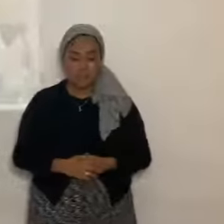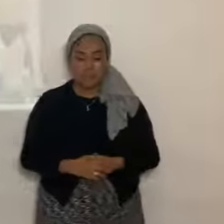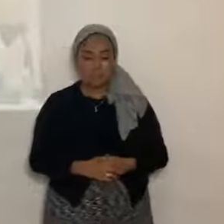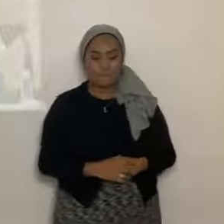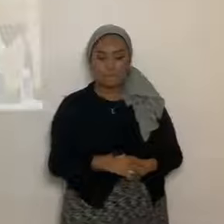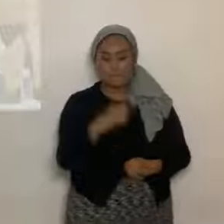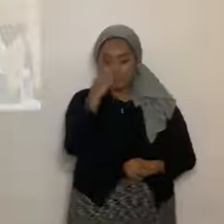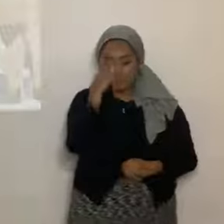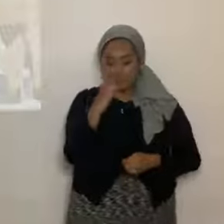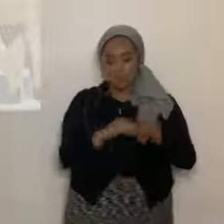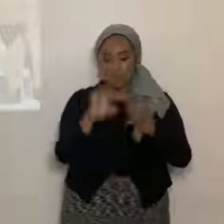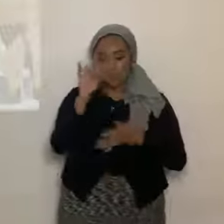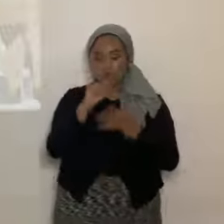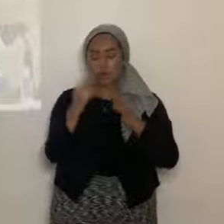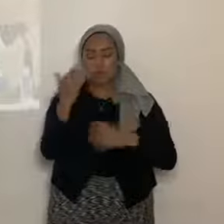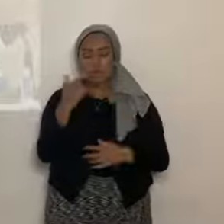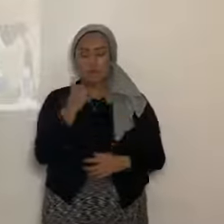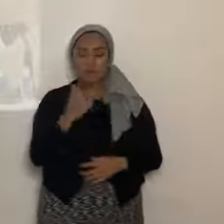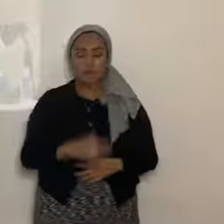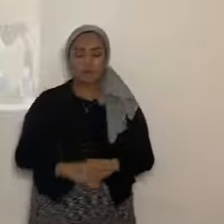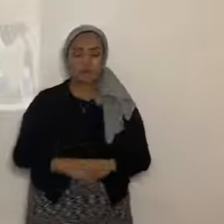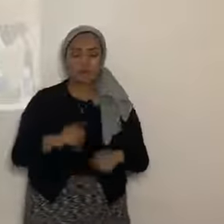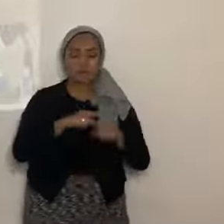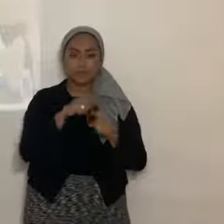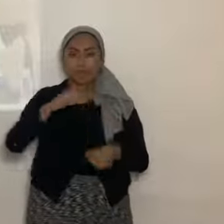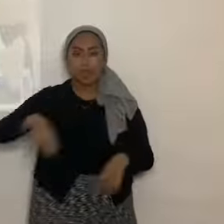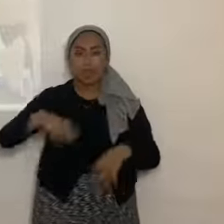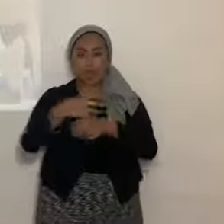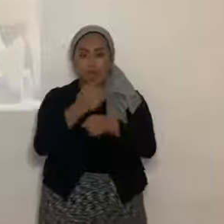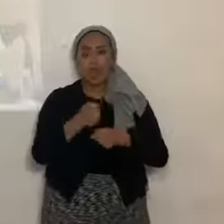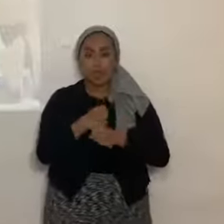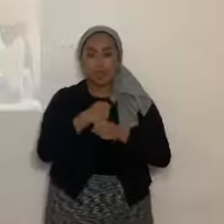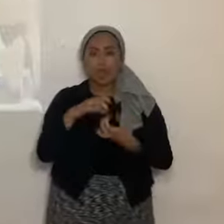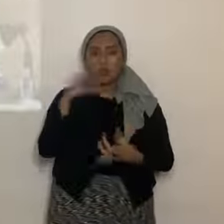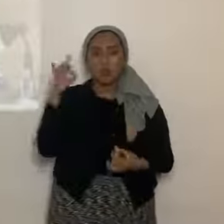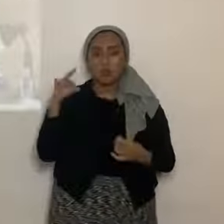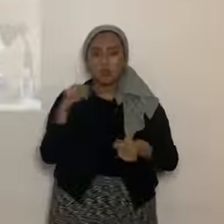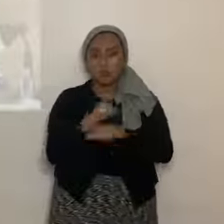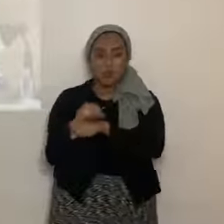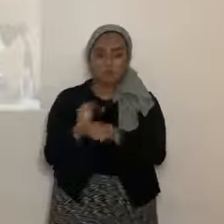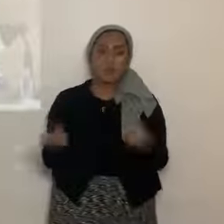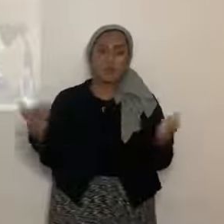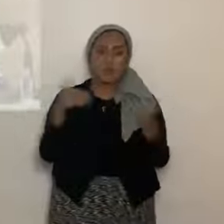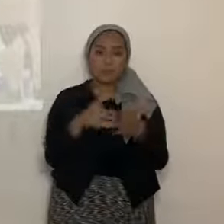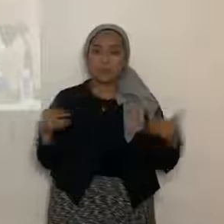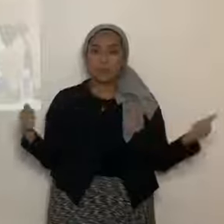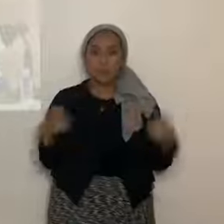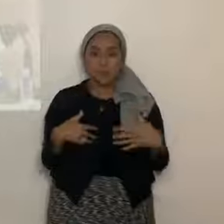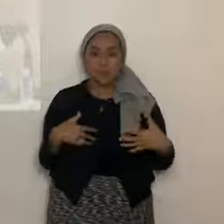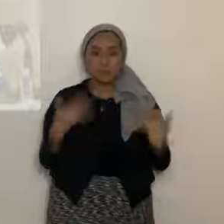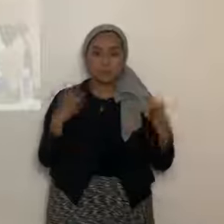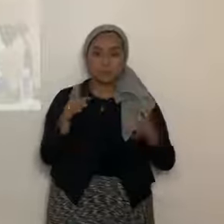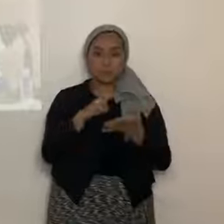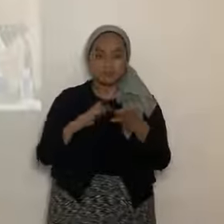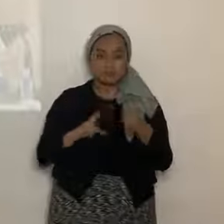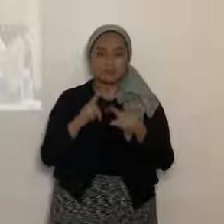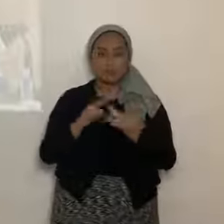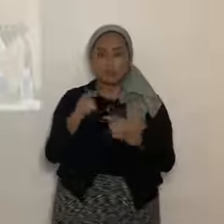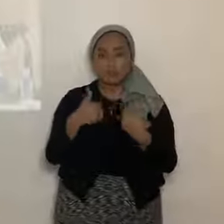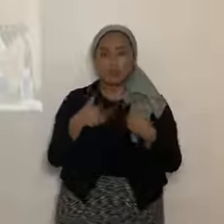Romanos 8, 15. Pues no habéis recibido el espíritu de esclavitud para estar otra vez en temor, ya lo habíamos leído, sino que habéis recibido el espíritu